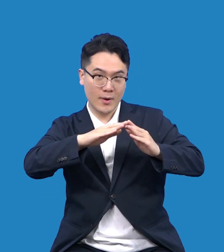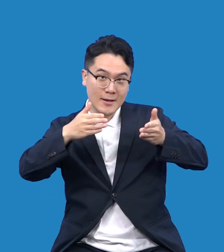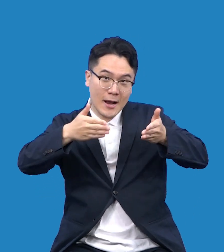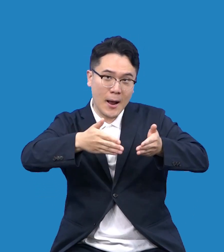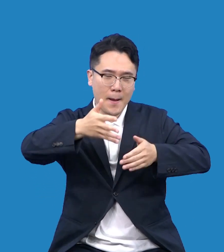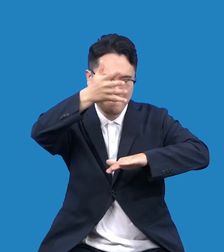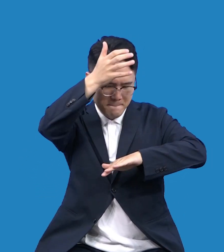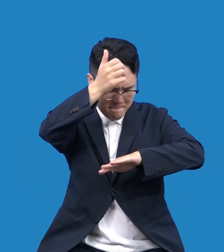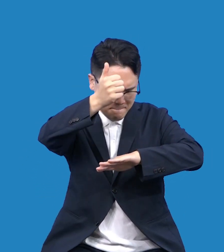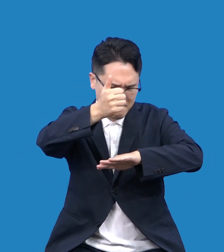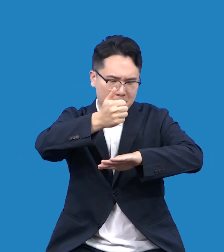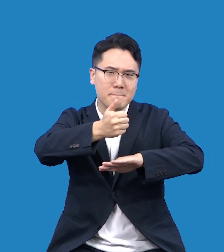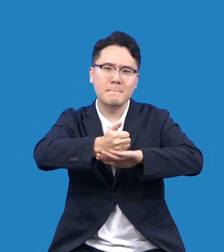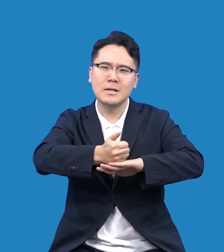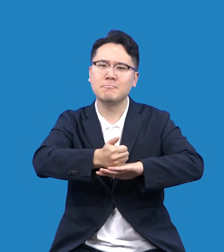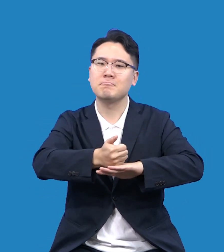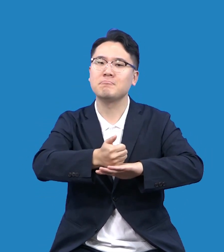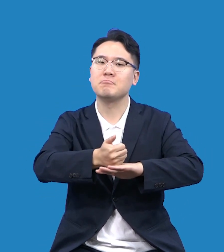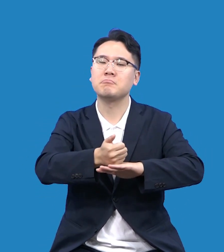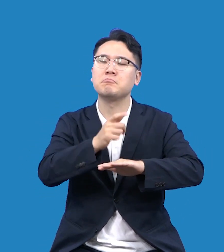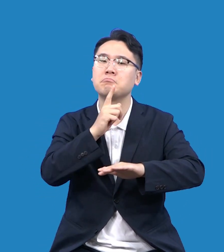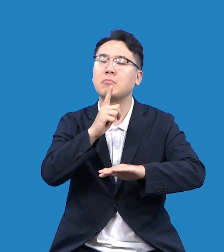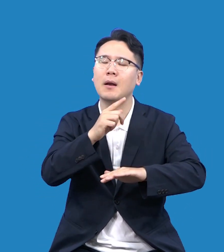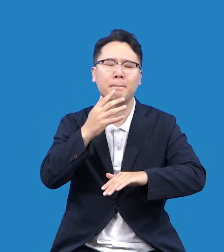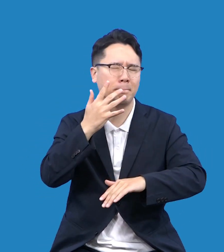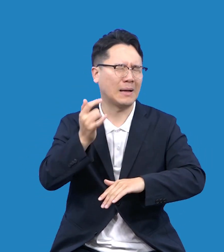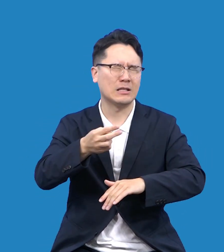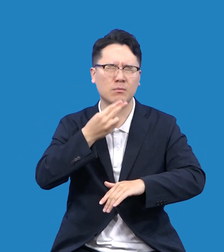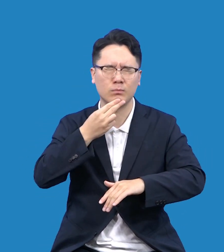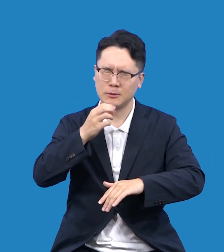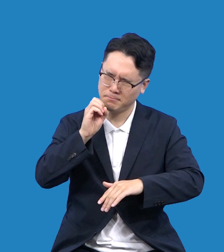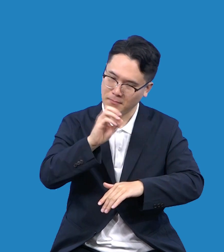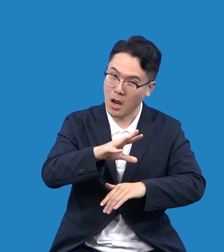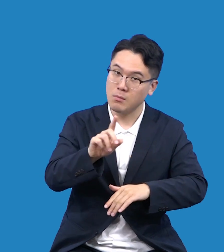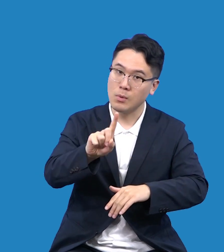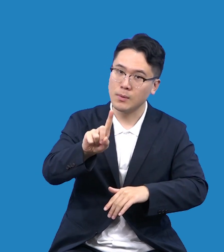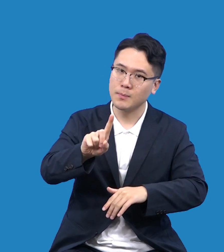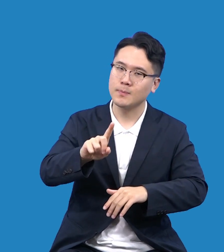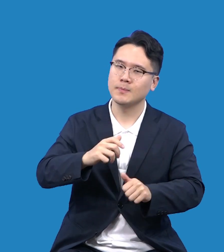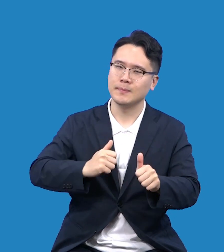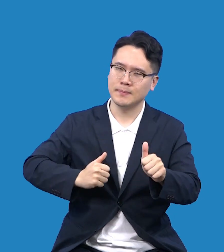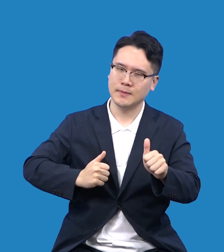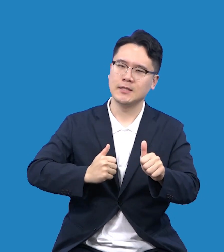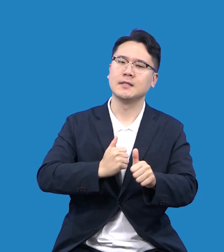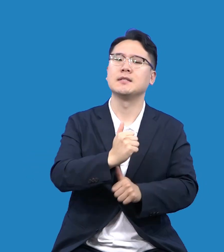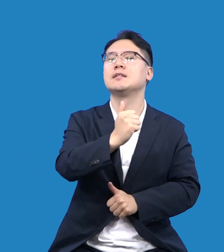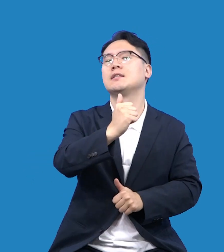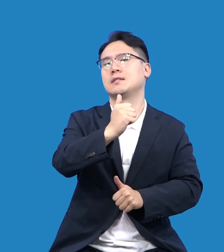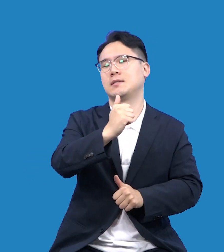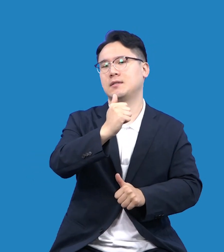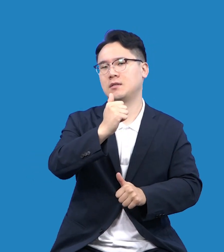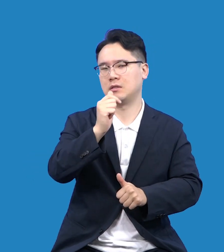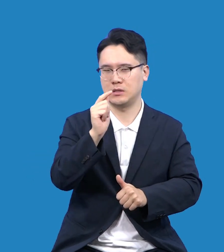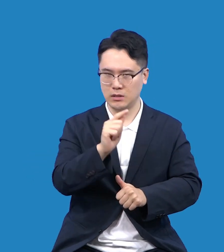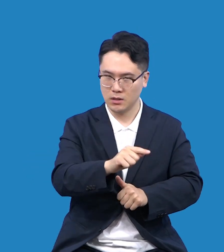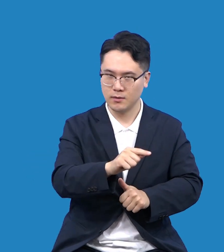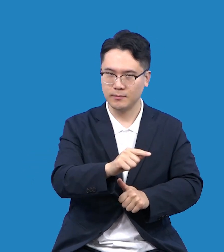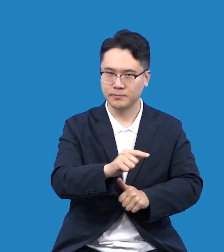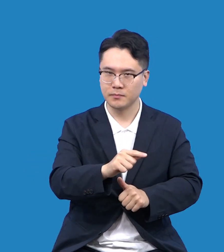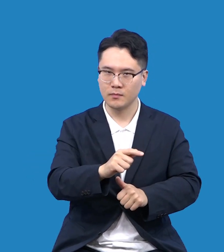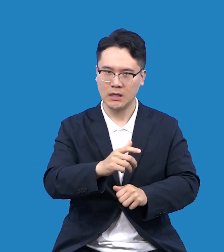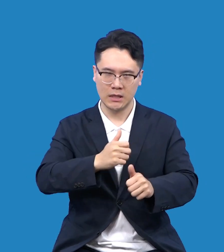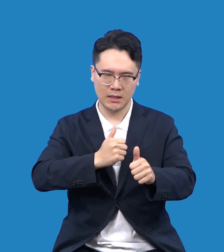있어요. 이기는 그에게는. 그렇게 끝나요. 이기는 그에게는. 다시 말하면 승리를